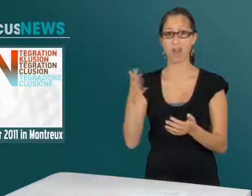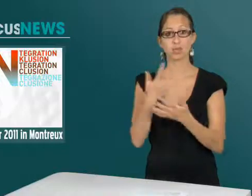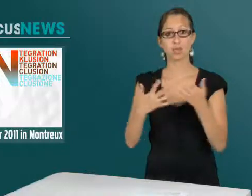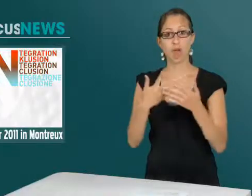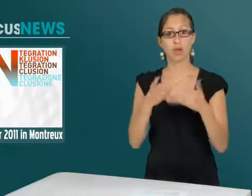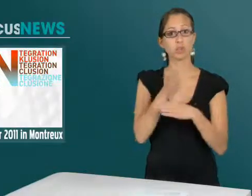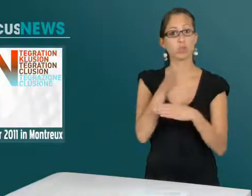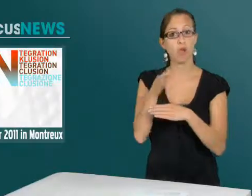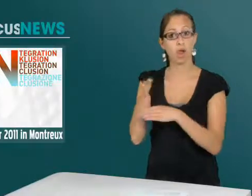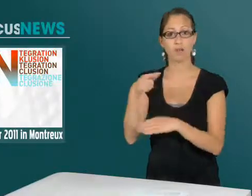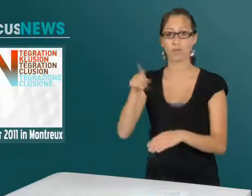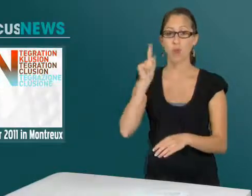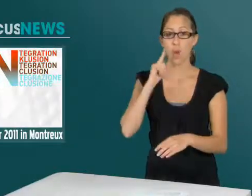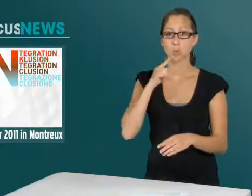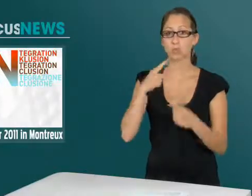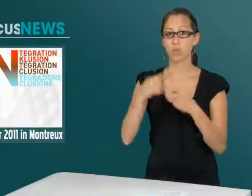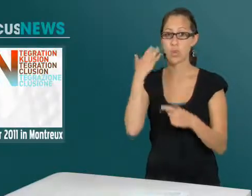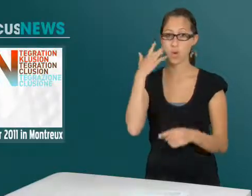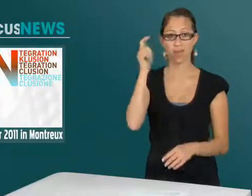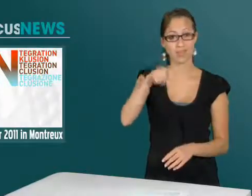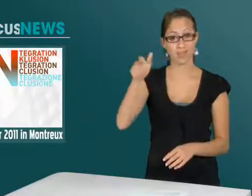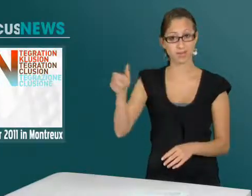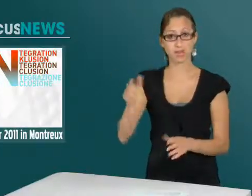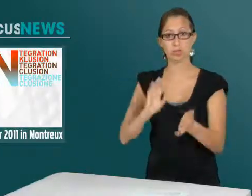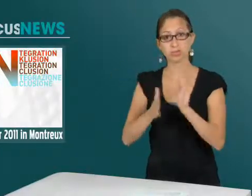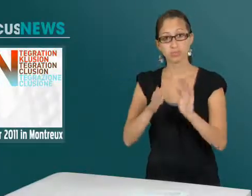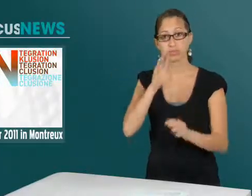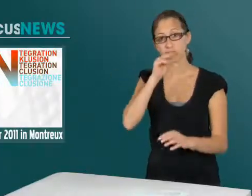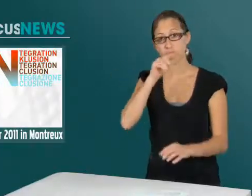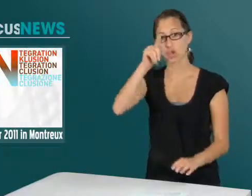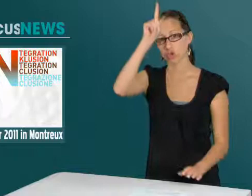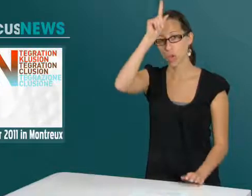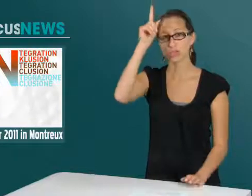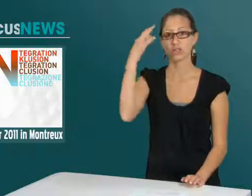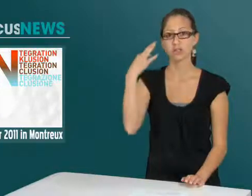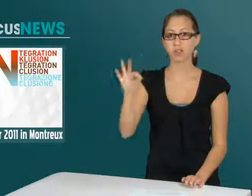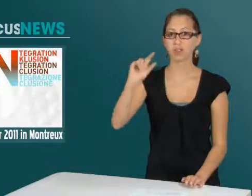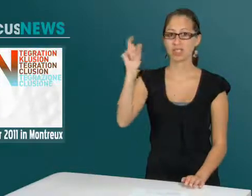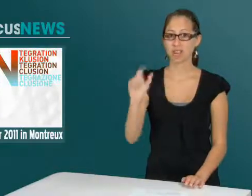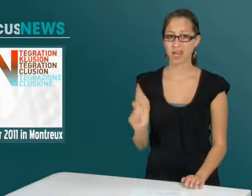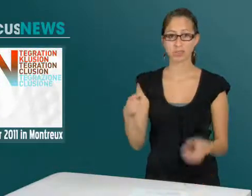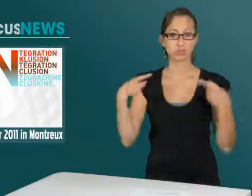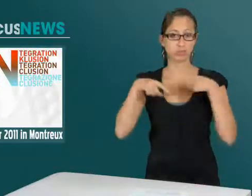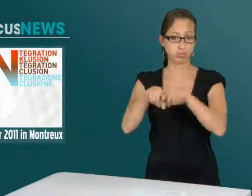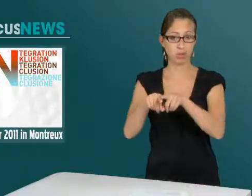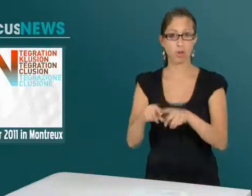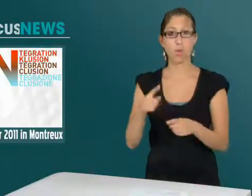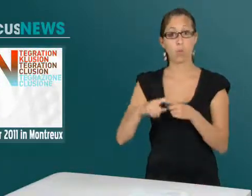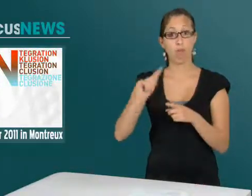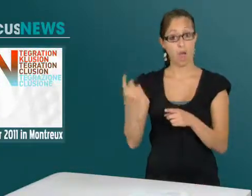der zugang für gehörlose und hörende ist eher möglich durch die für dolmetschen in deutsch französischer und italienischer gebärden und